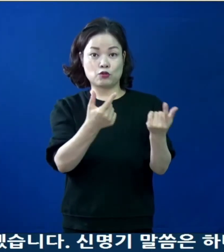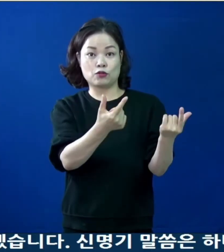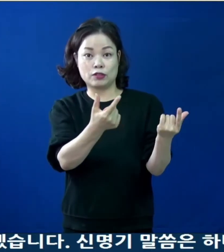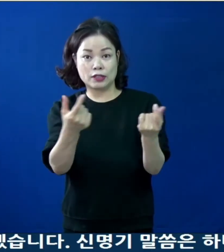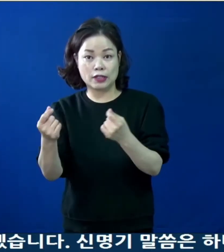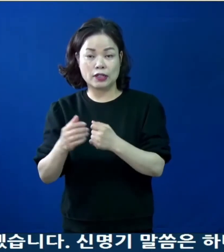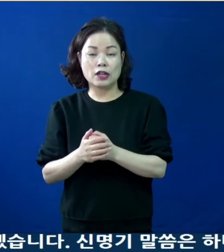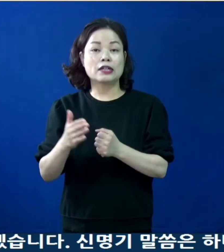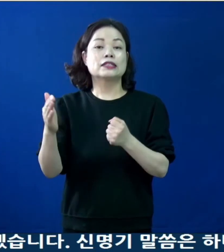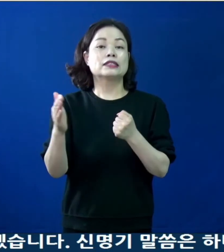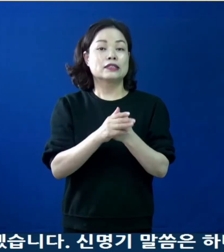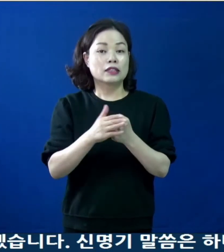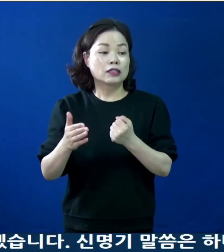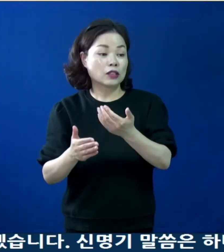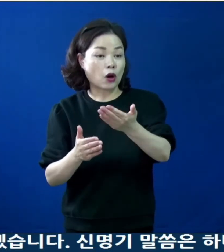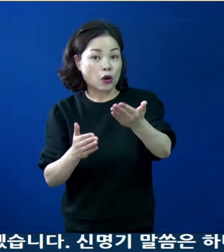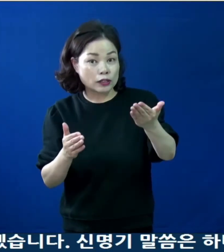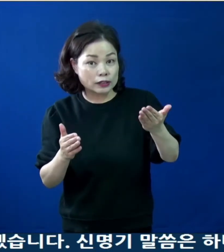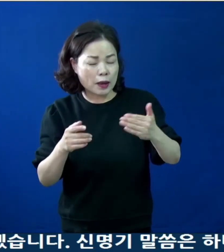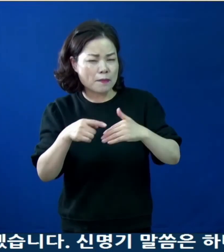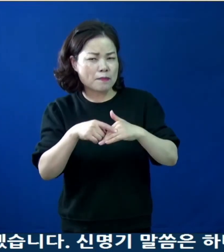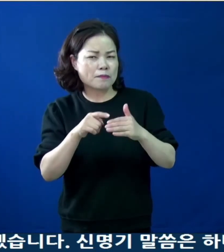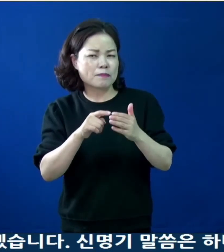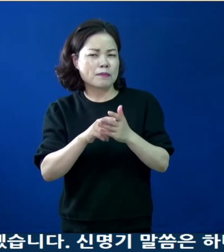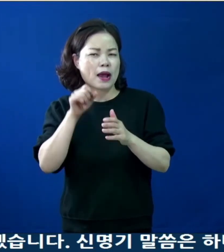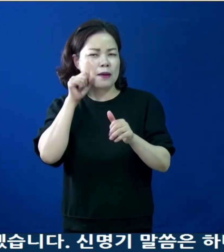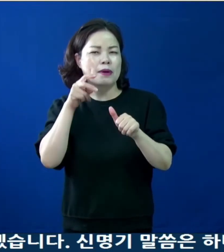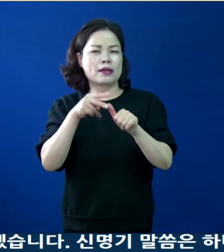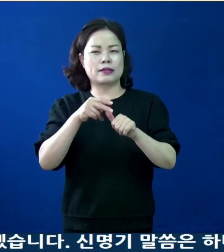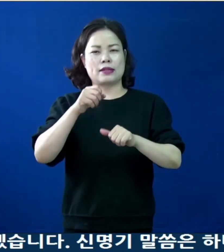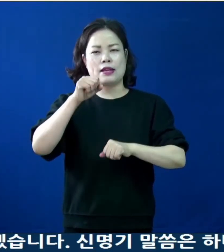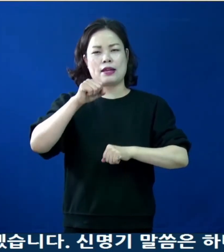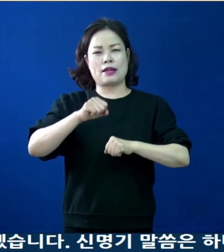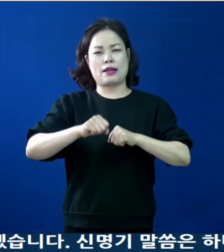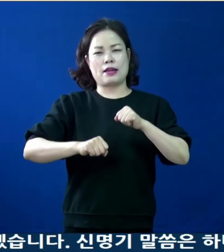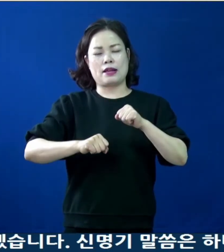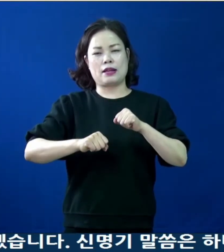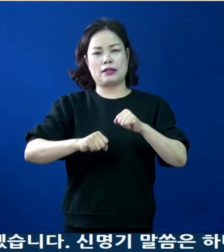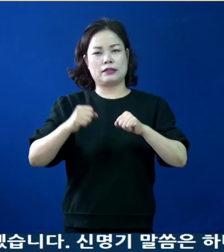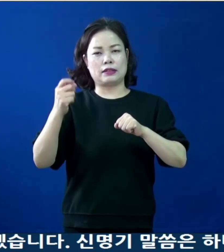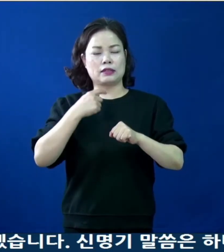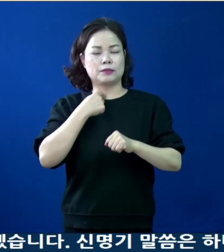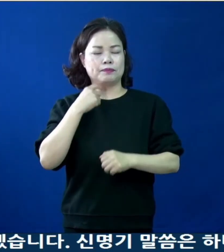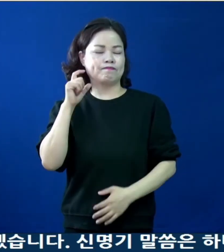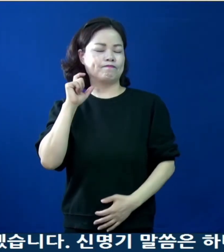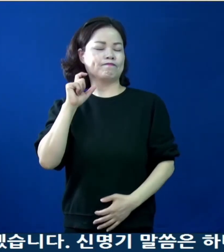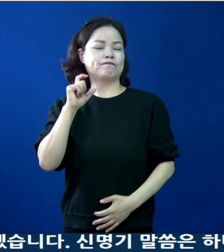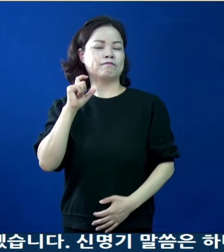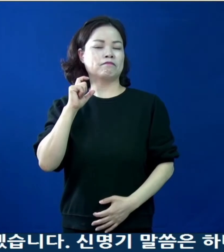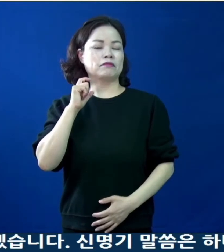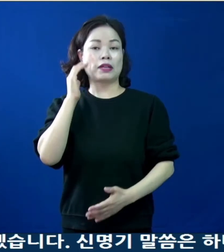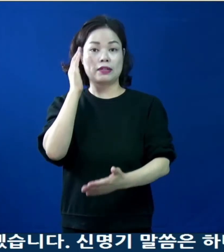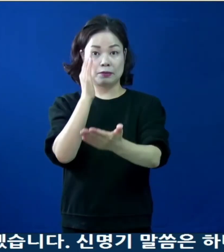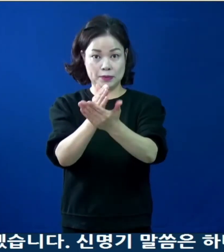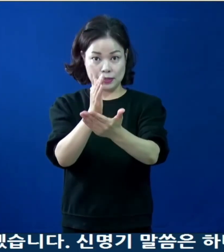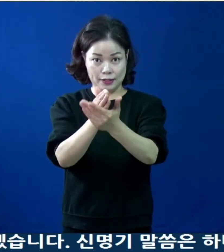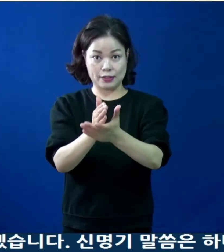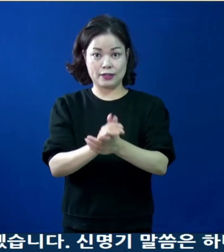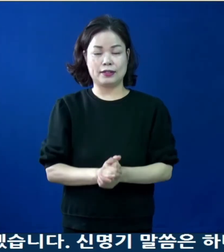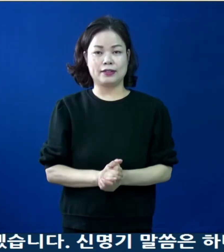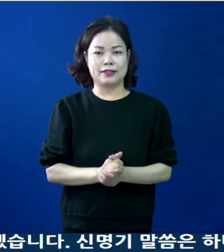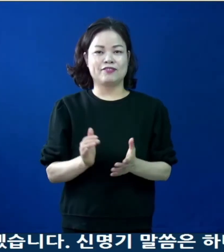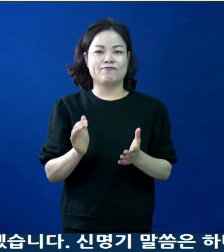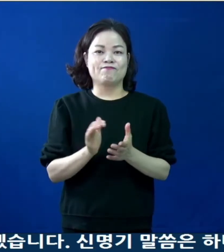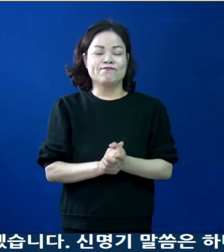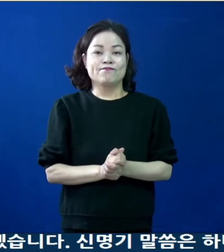읽겠습니다. 그러므로 너희는 마음의 할례를 행하고 다시는 목을 곧게 하지 말라.